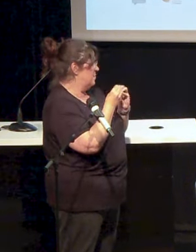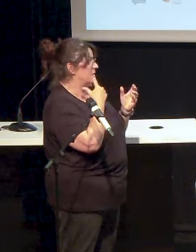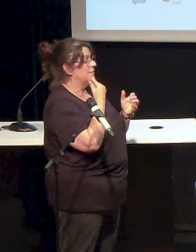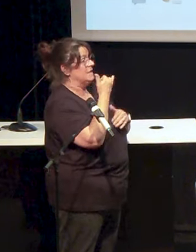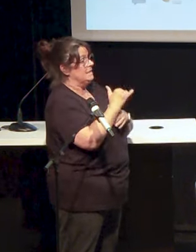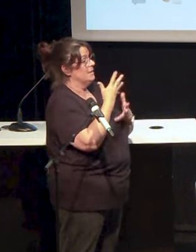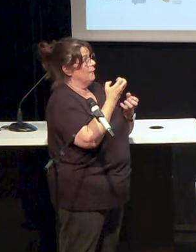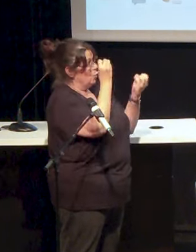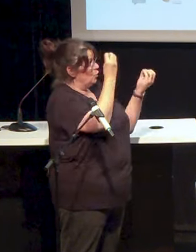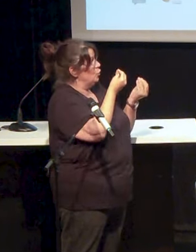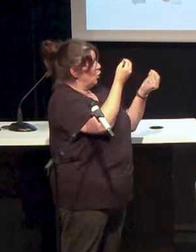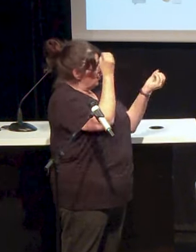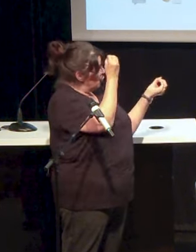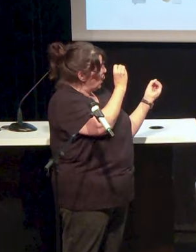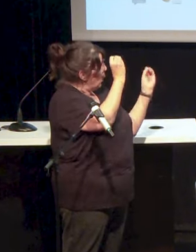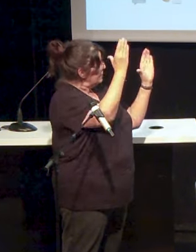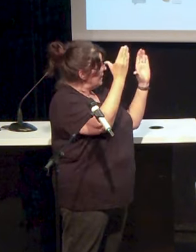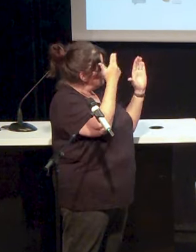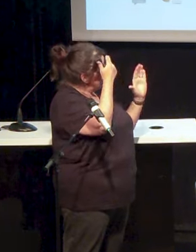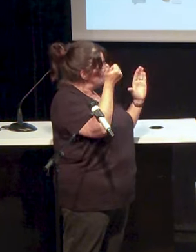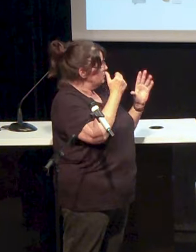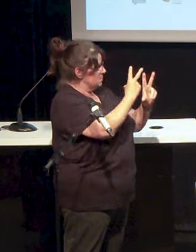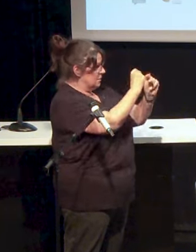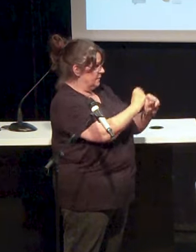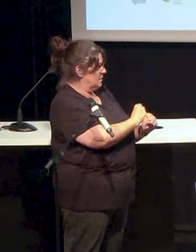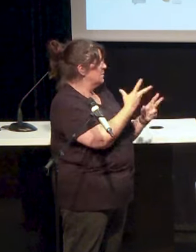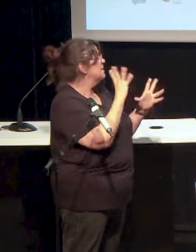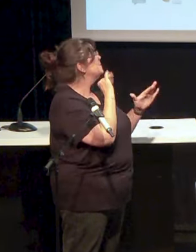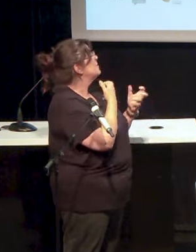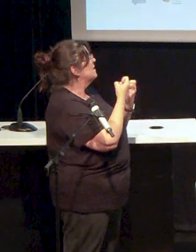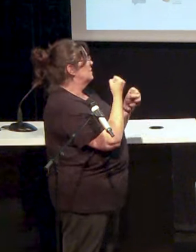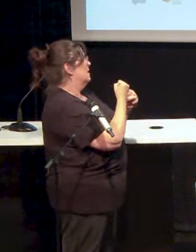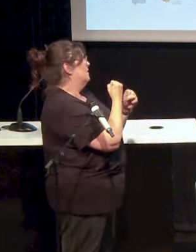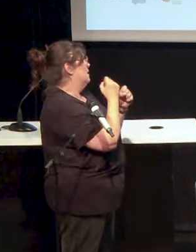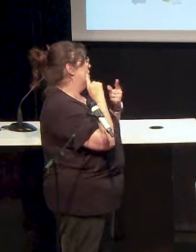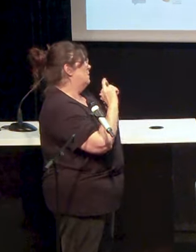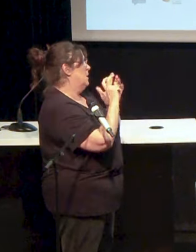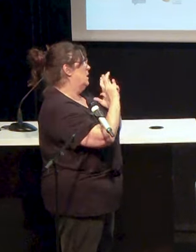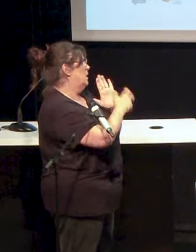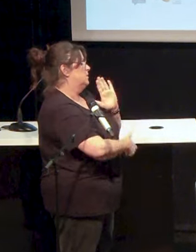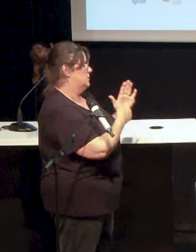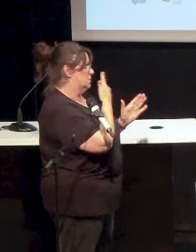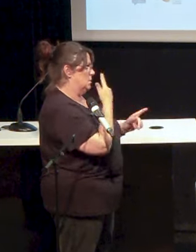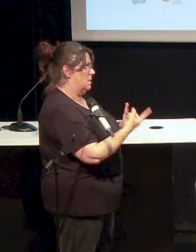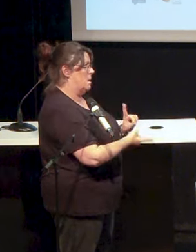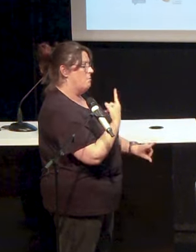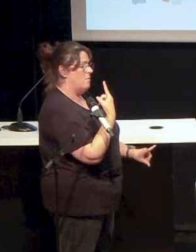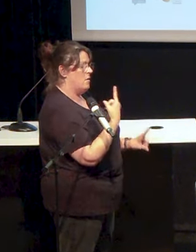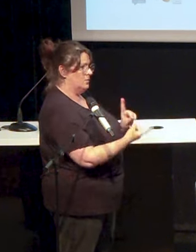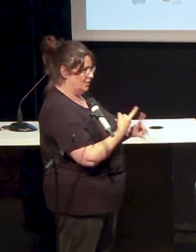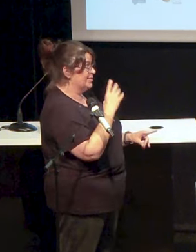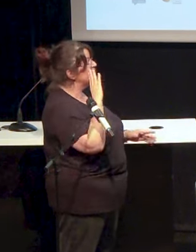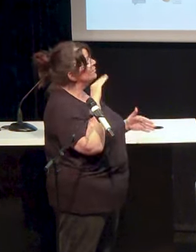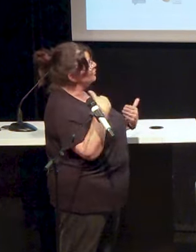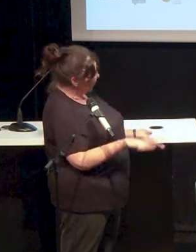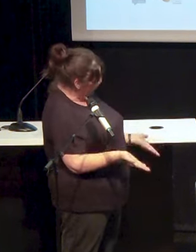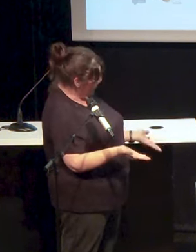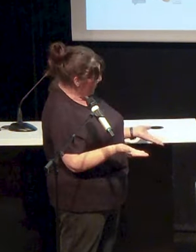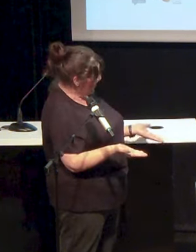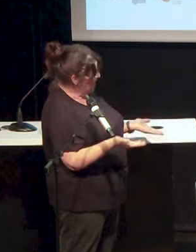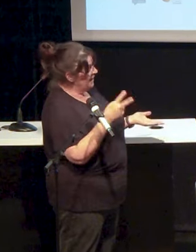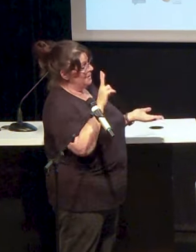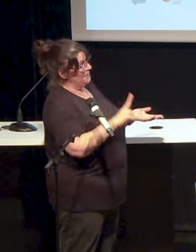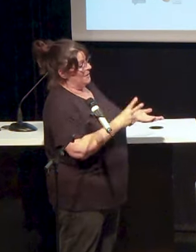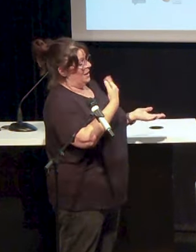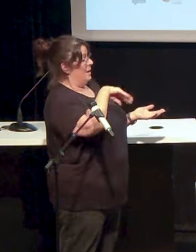des concepts. Et bon, tout le travail que vous faites sur le lexique, effectivement, est très très important. Donc voilà. Donc c'est pas parce que effectivement il y a